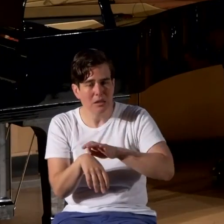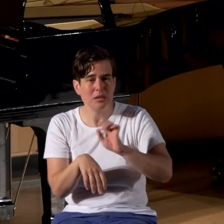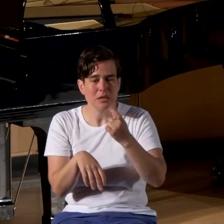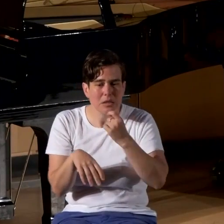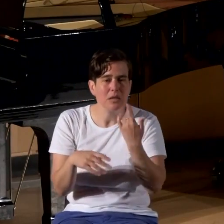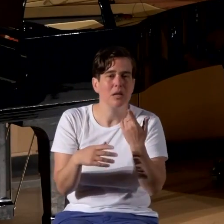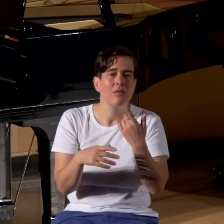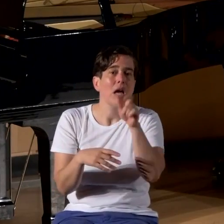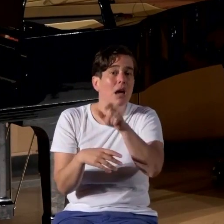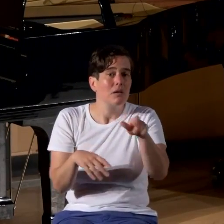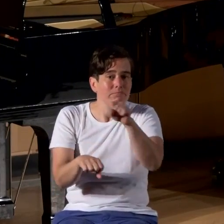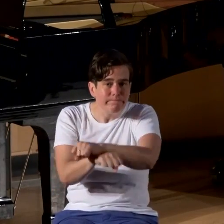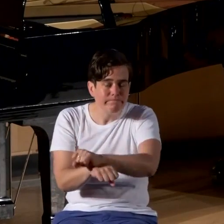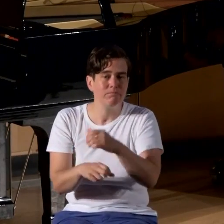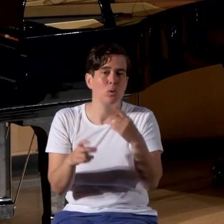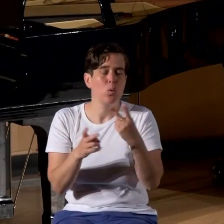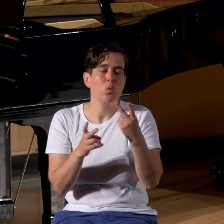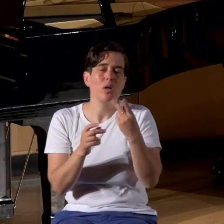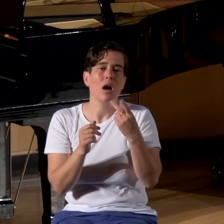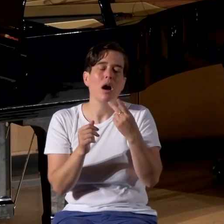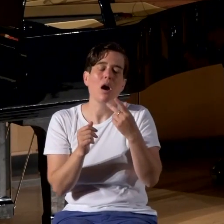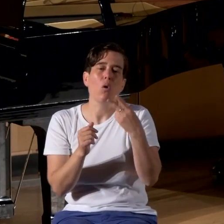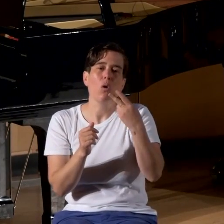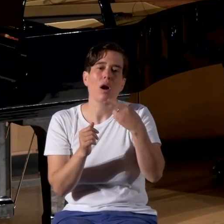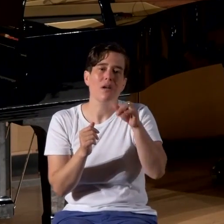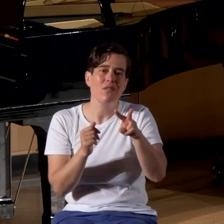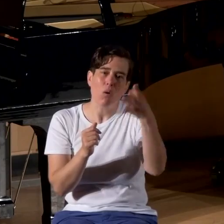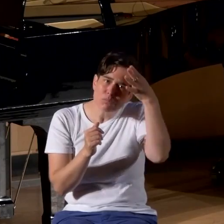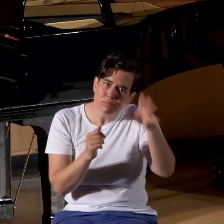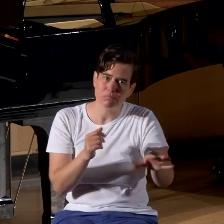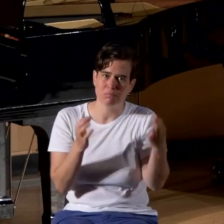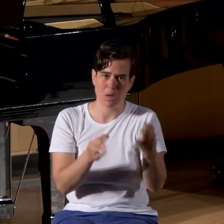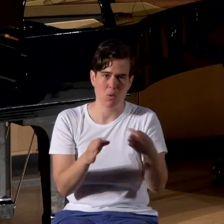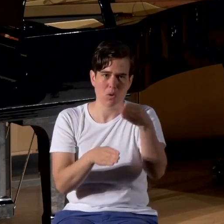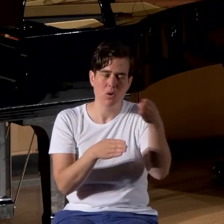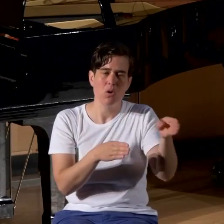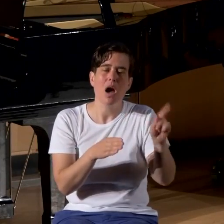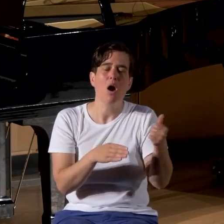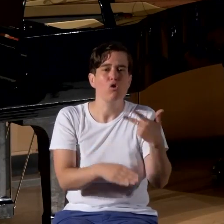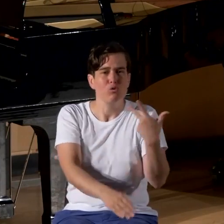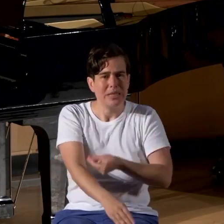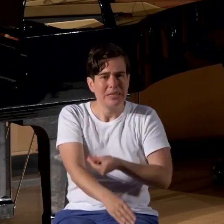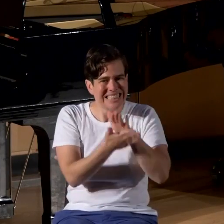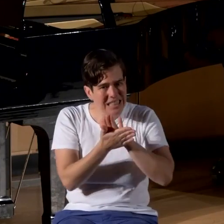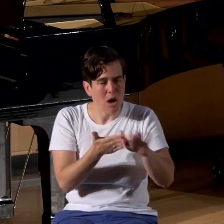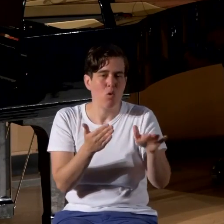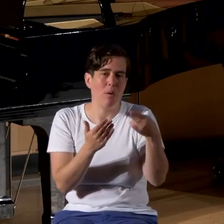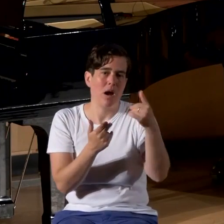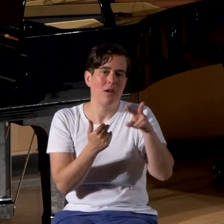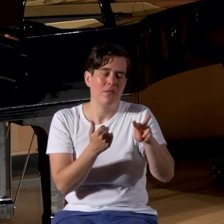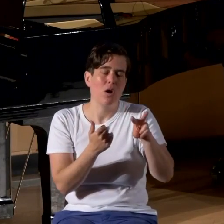Haft, inklusive fachkundiger HIV-Behandlung und inklusive sauberer Spritzen, um HIV- und